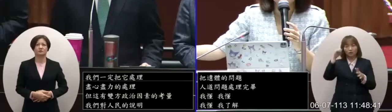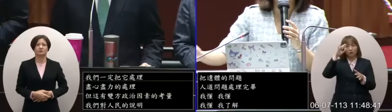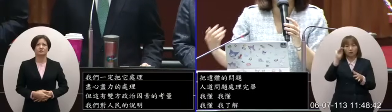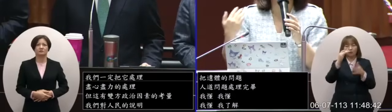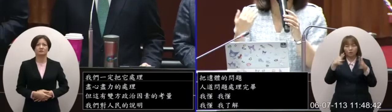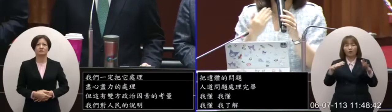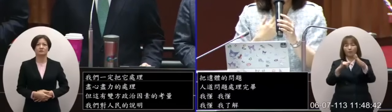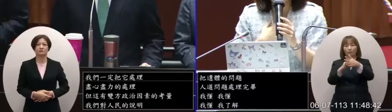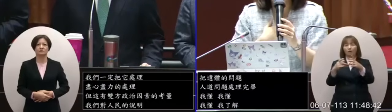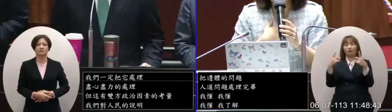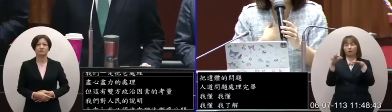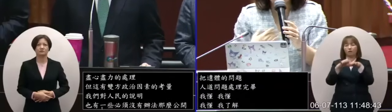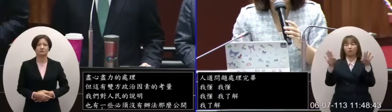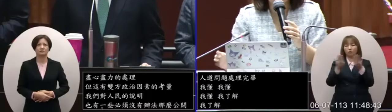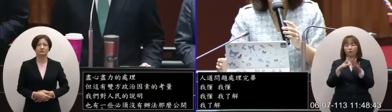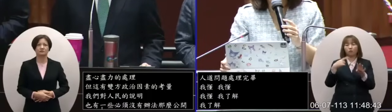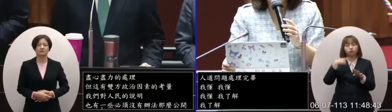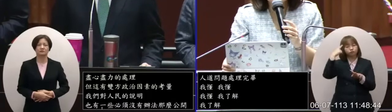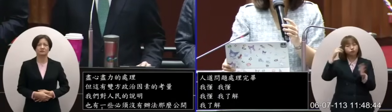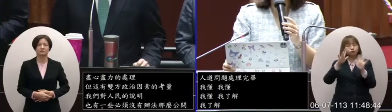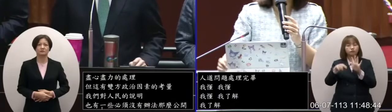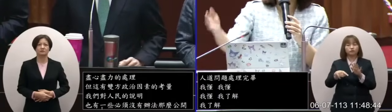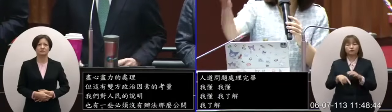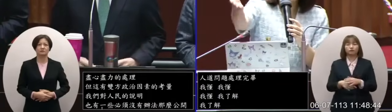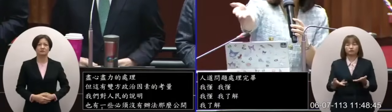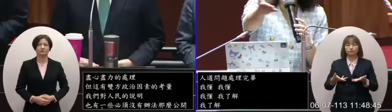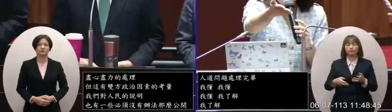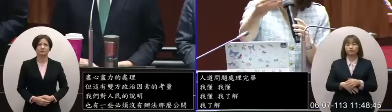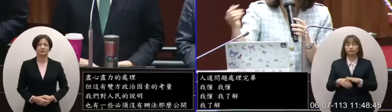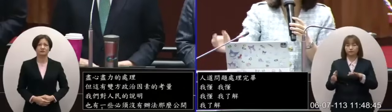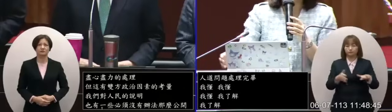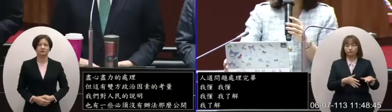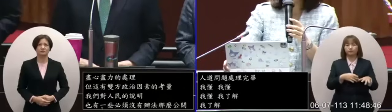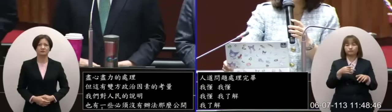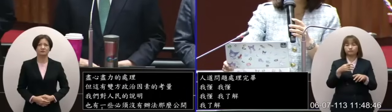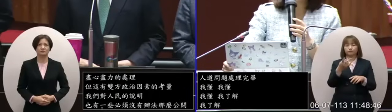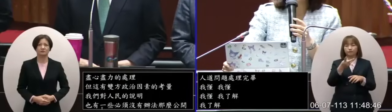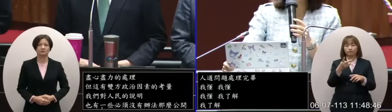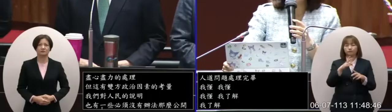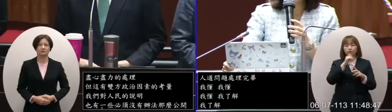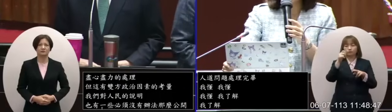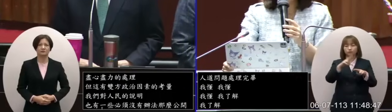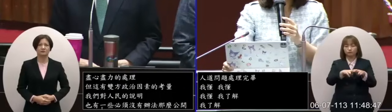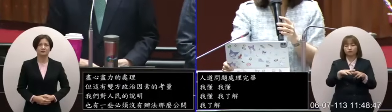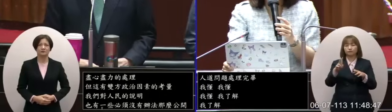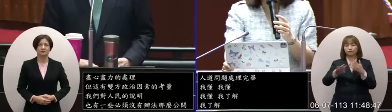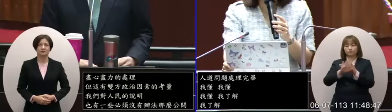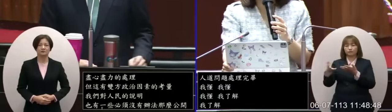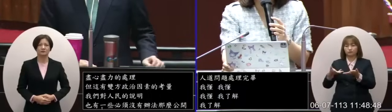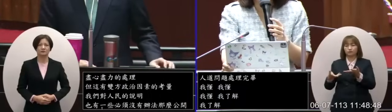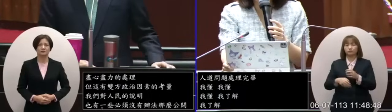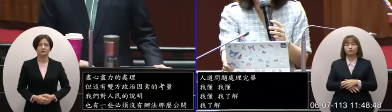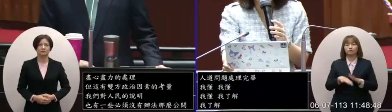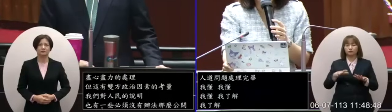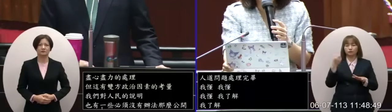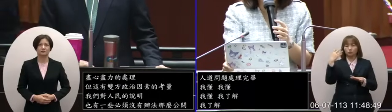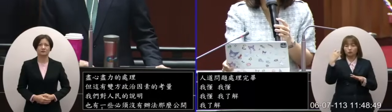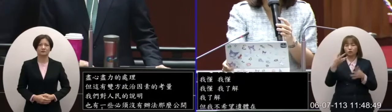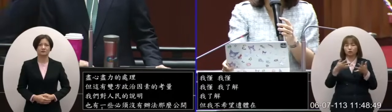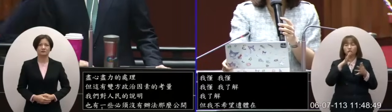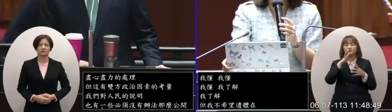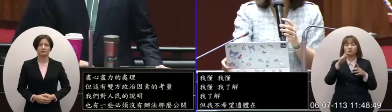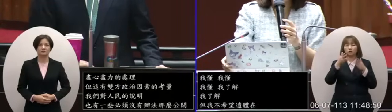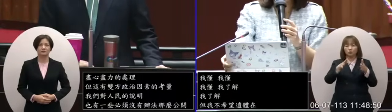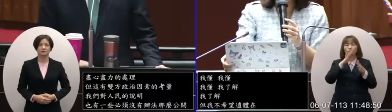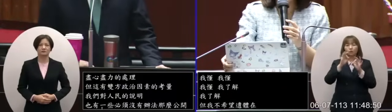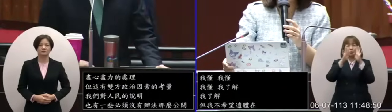1000多天都放在金门，这是我的想法哈。那再来呢，两位可以请回了，我们问另外一个问题哦。最近很红的是这个辉